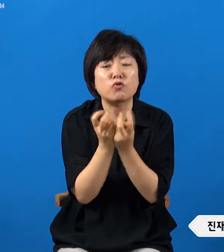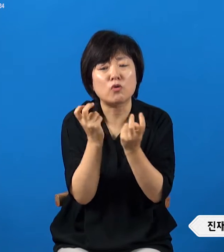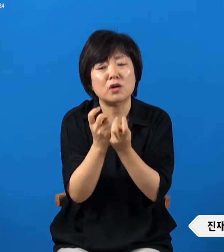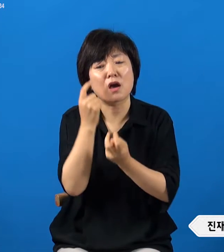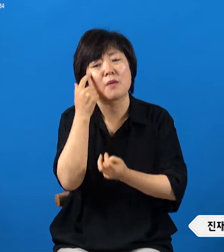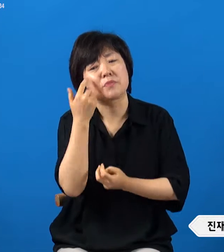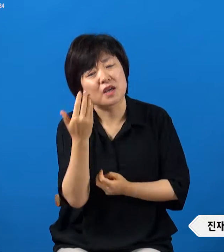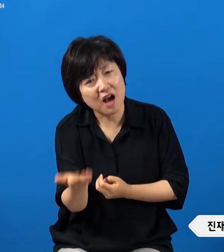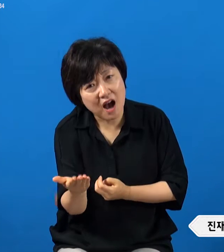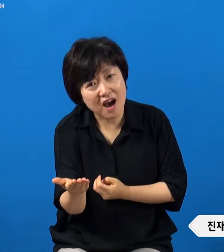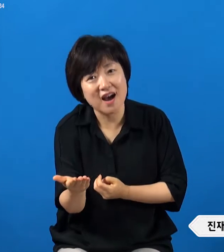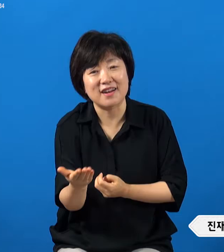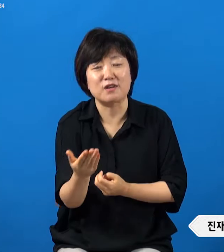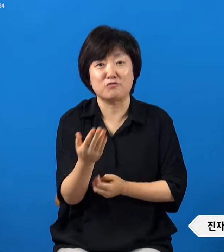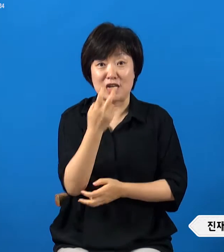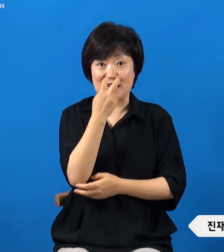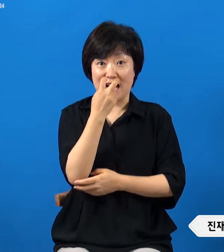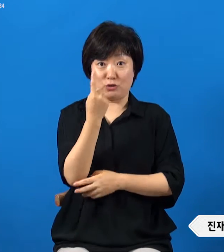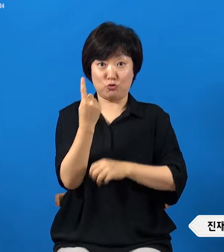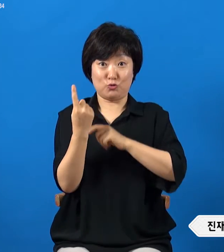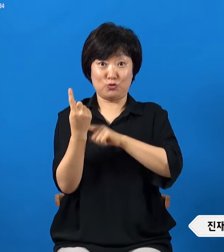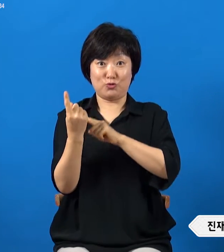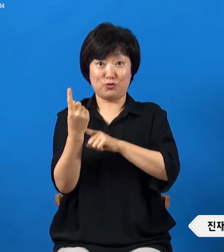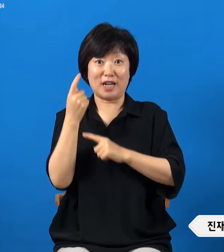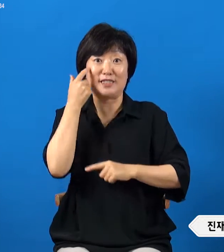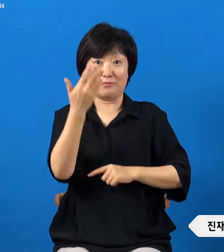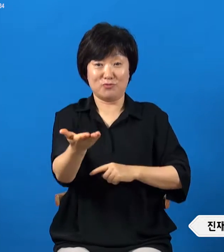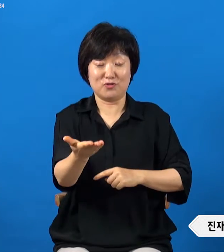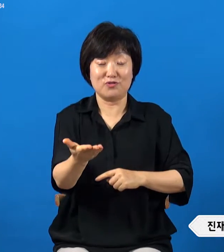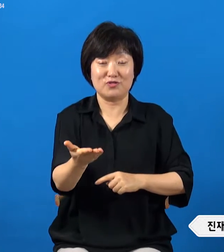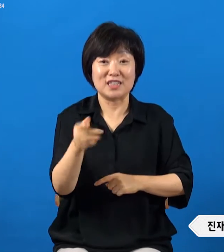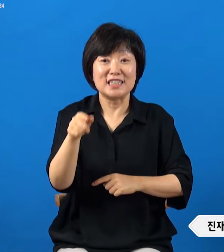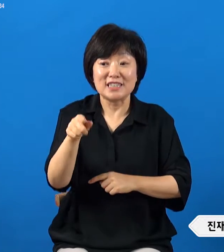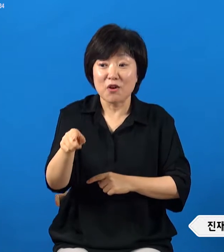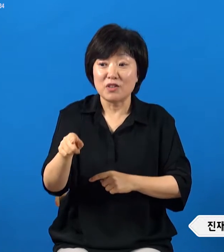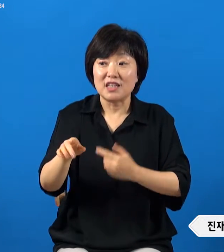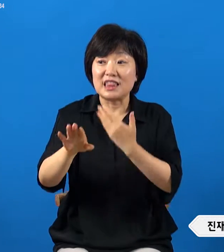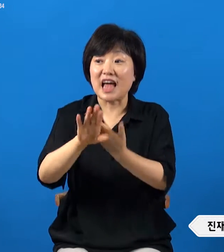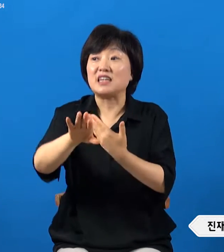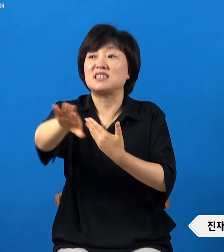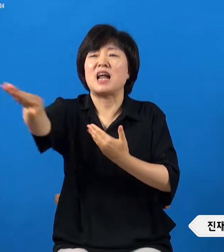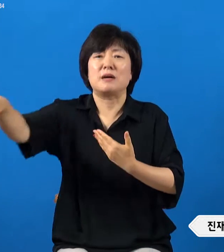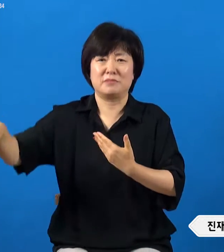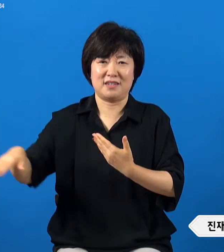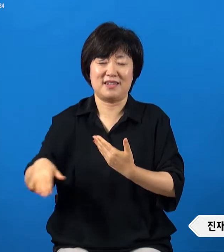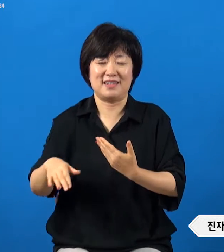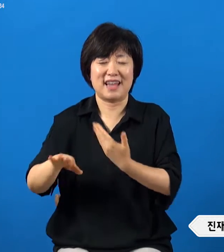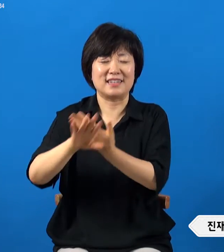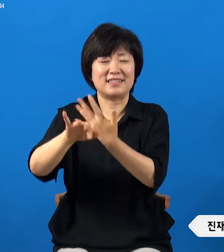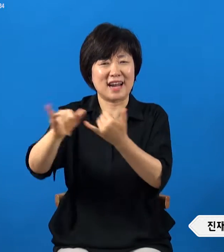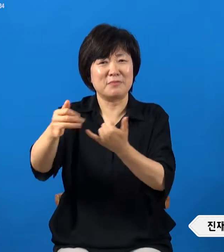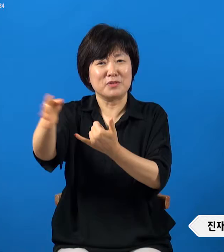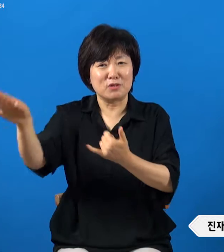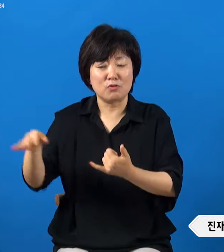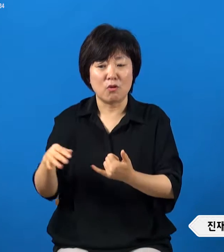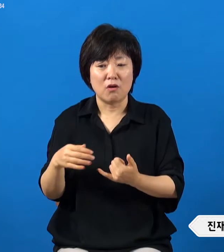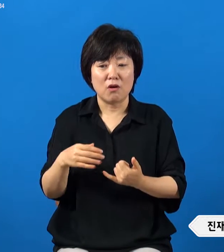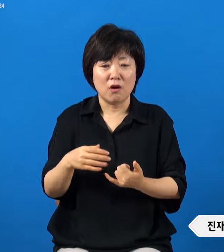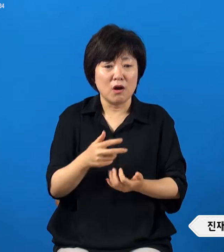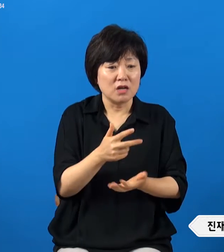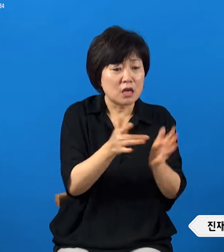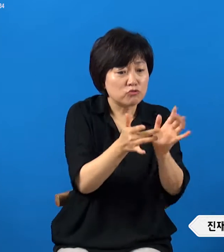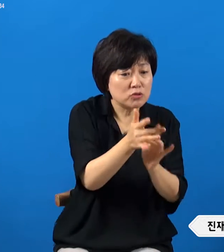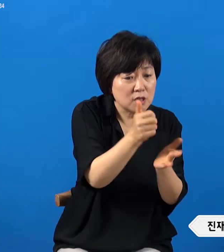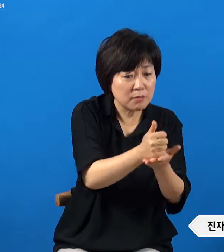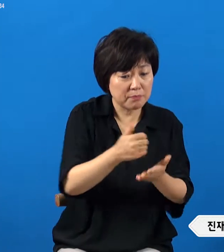아니었습니다. 성경의 여러 곳에서 그들이 그 마지막 삶 가운데 하나님 앞에 간구하는 주님, 우리가 어떻게